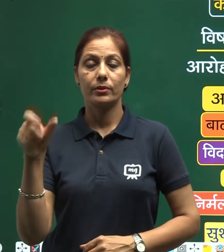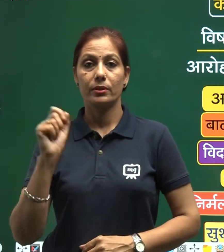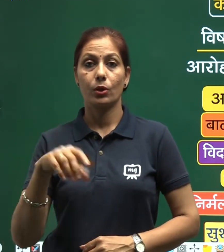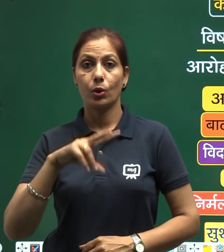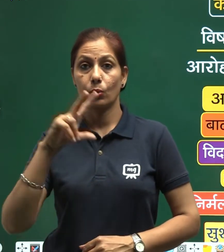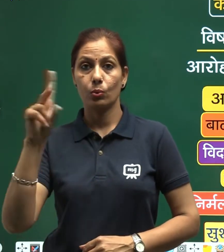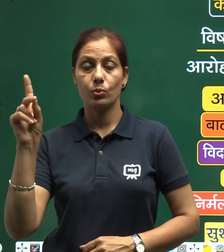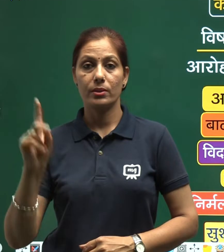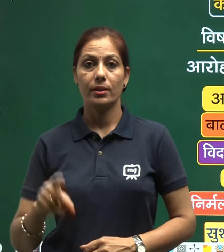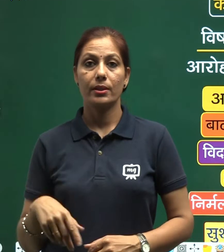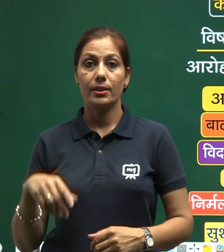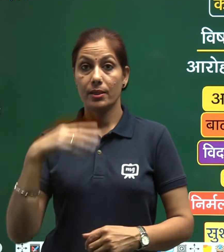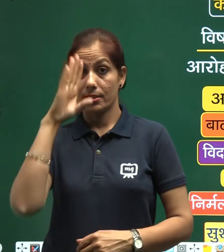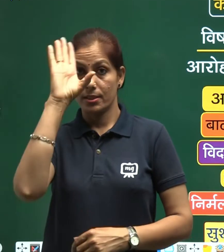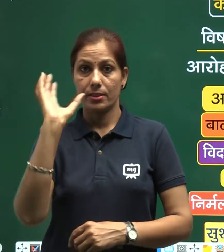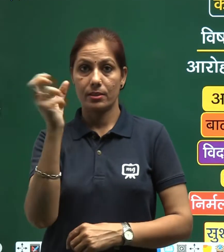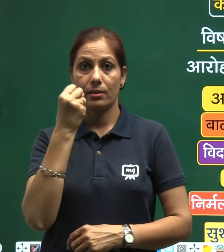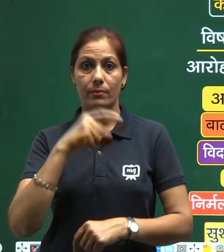में